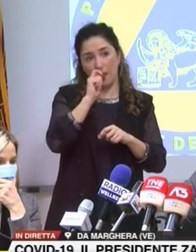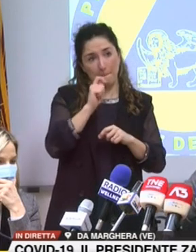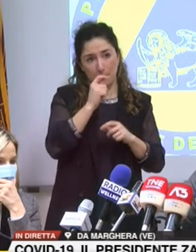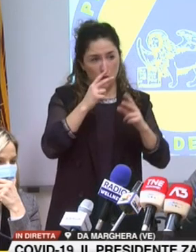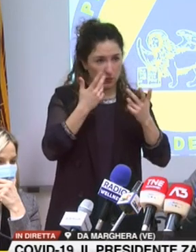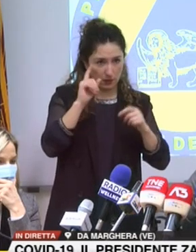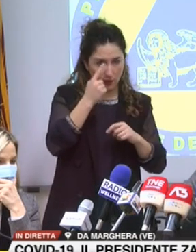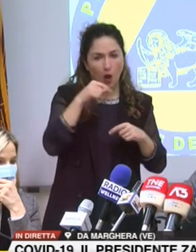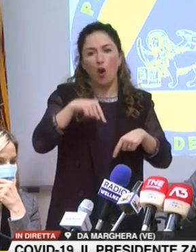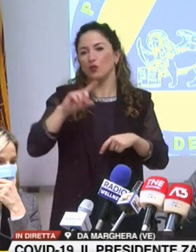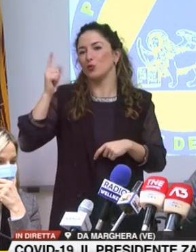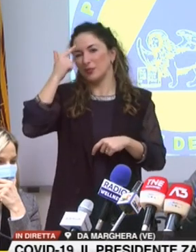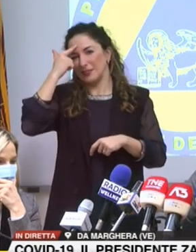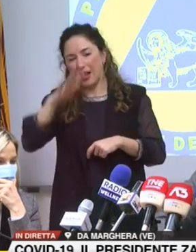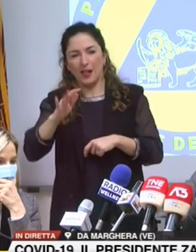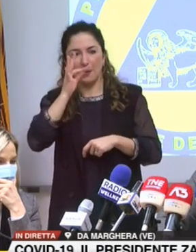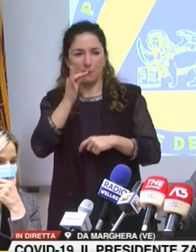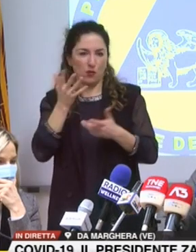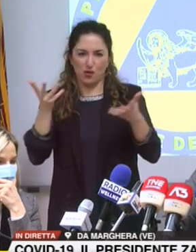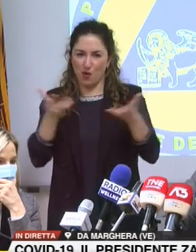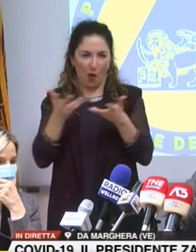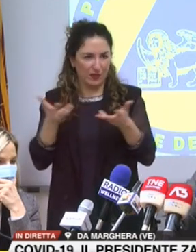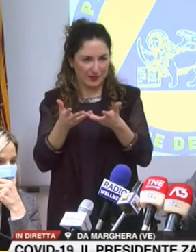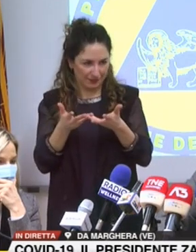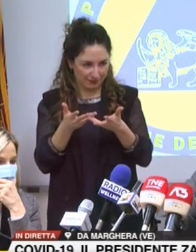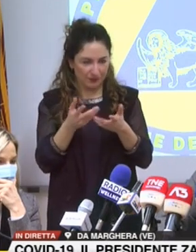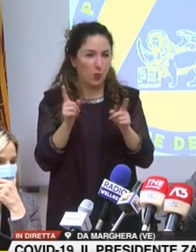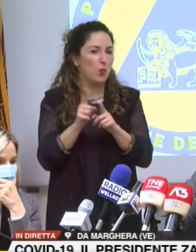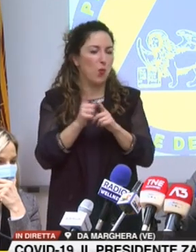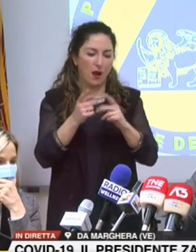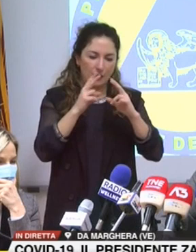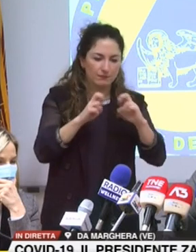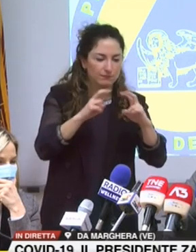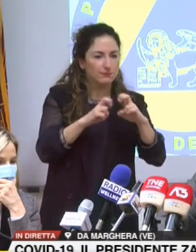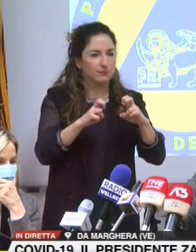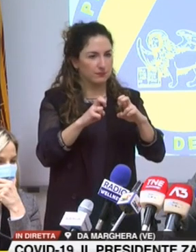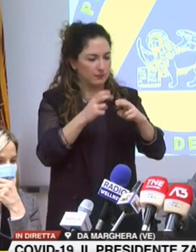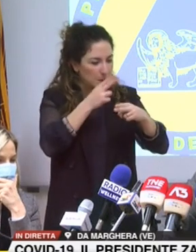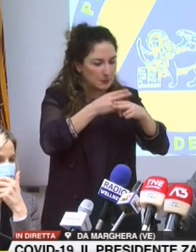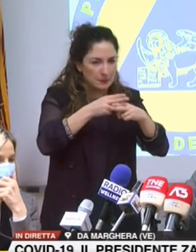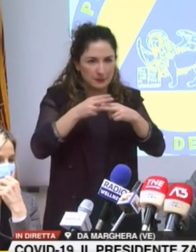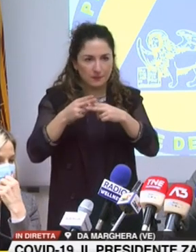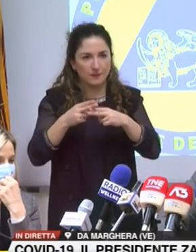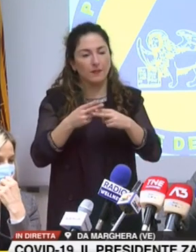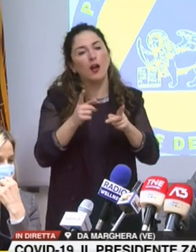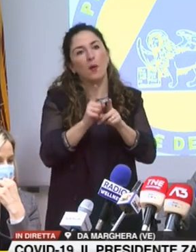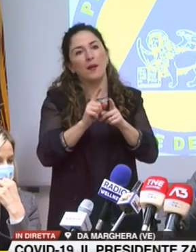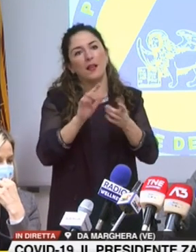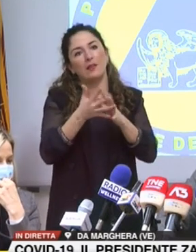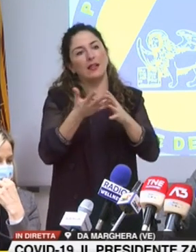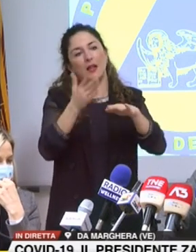ormai sappiamo tutti che cos'è un tampone, no? E così anche per le sequenziazioni diventa più routinario rispetto a una